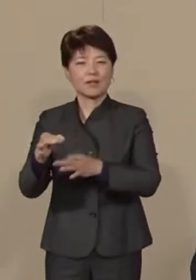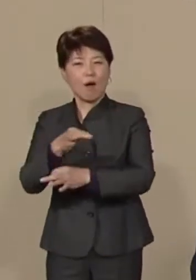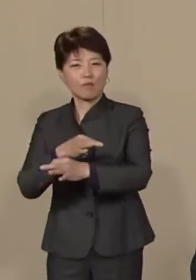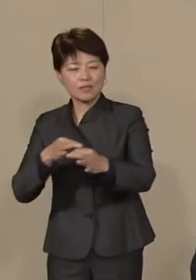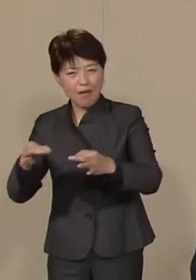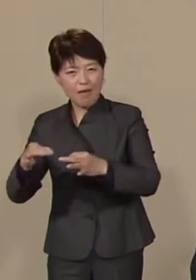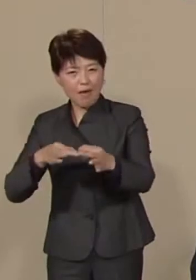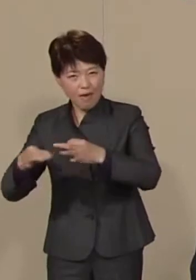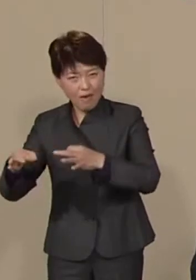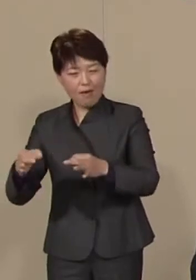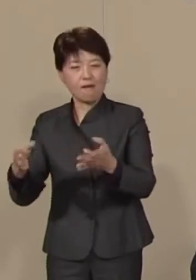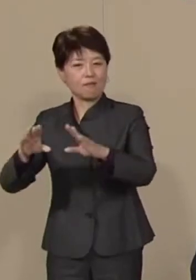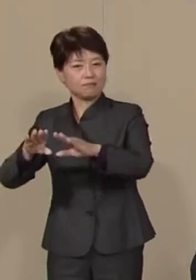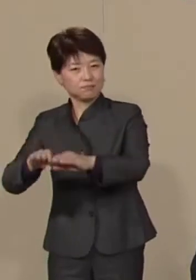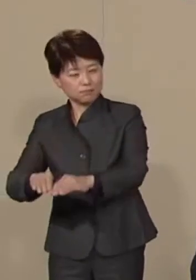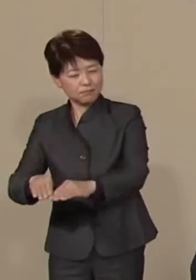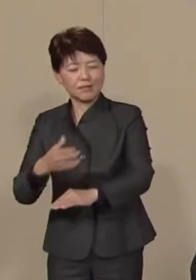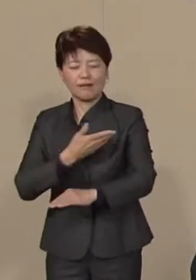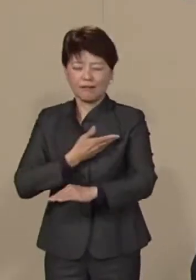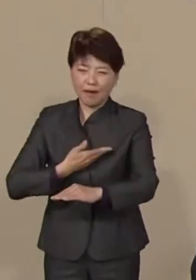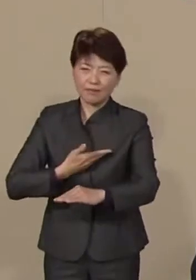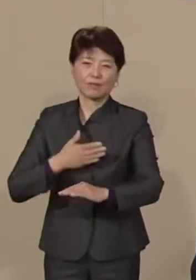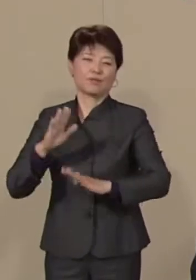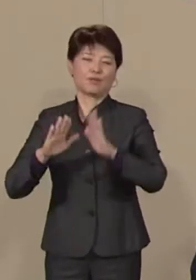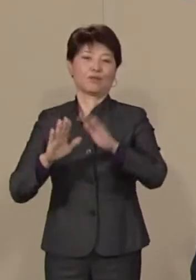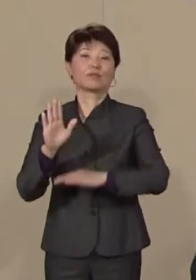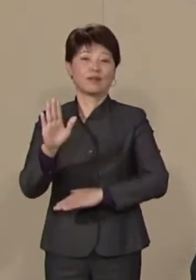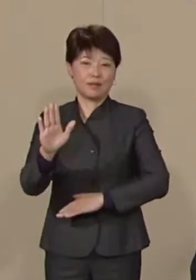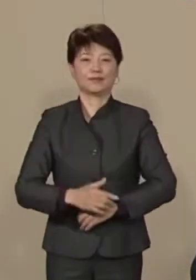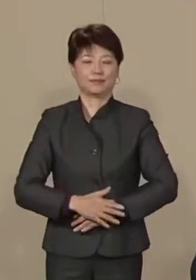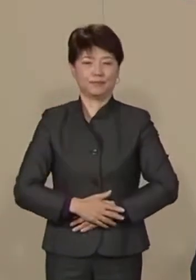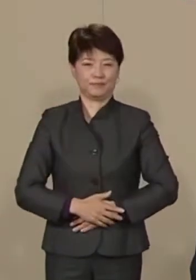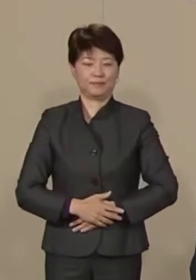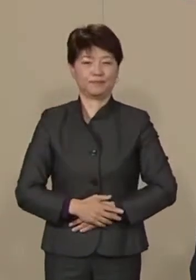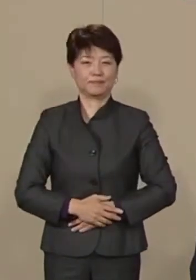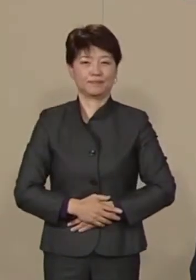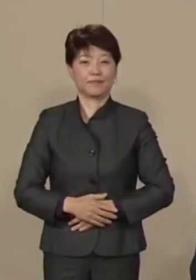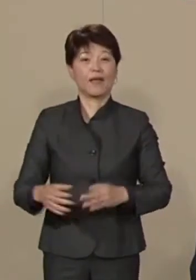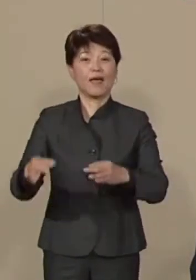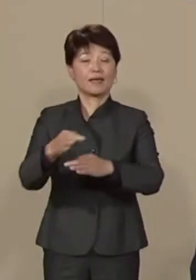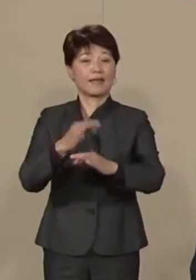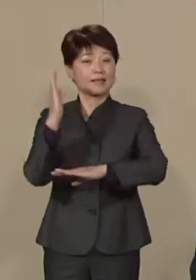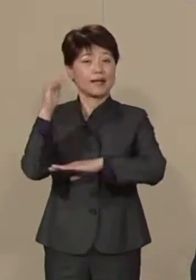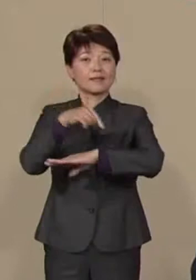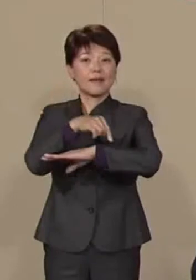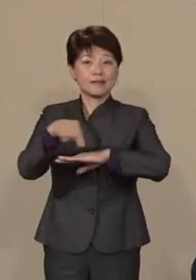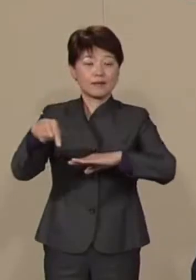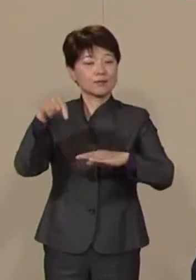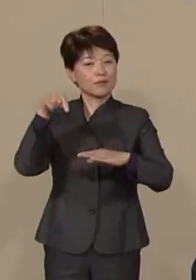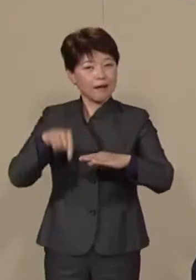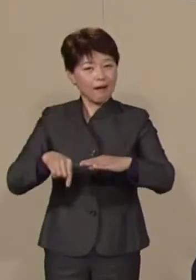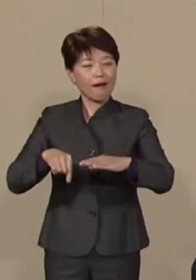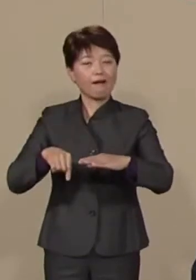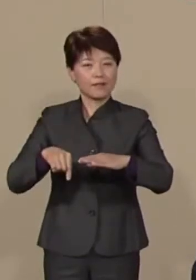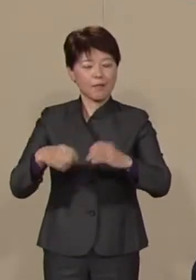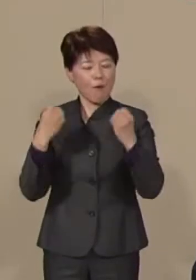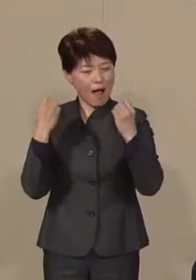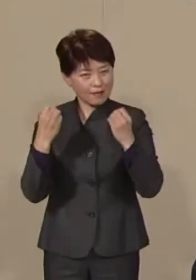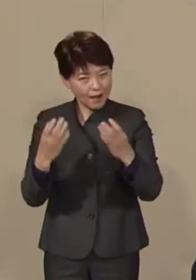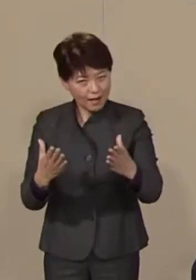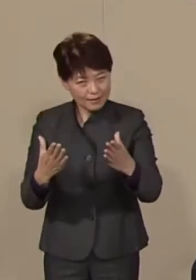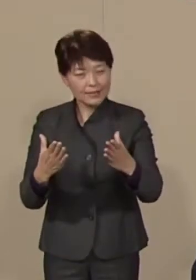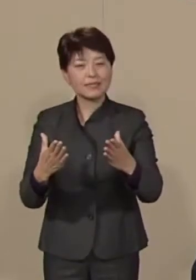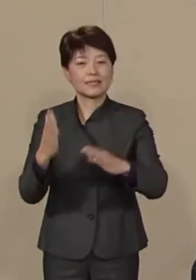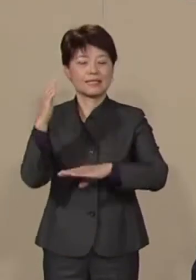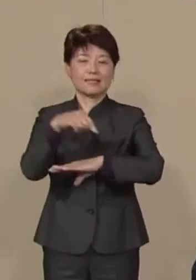店を閉じざるを得ないという状況になっているんですね経済政策においても中民主党は新しい経済